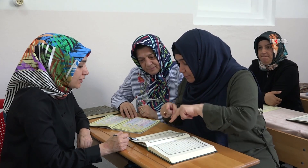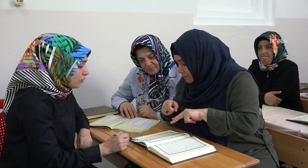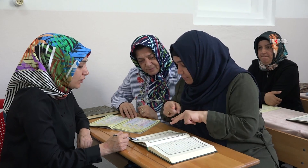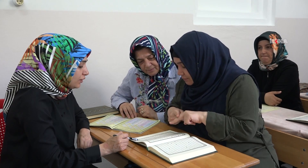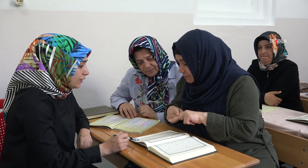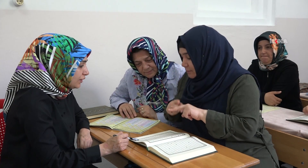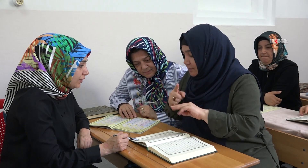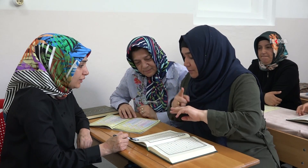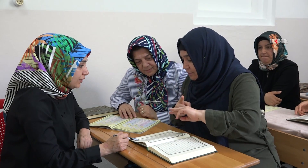Keva,